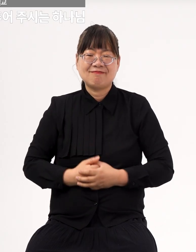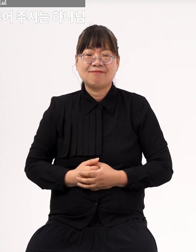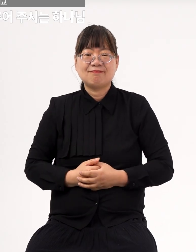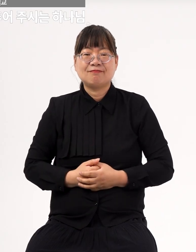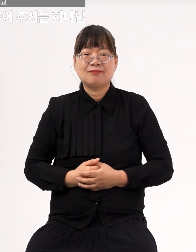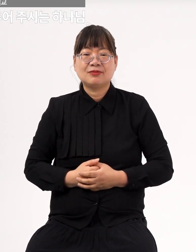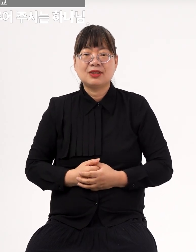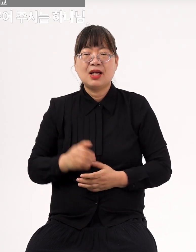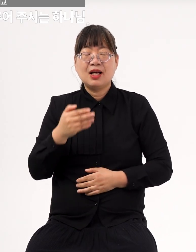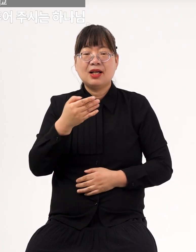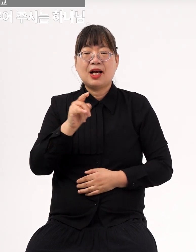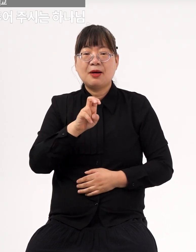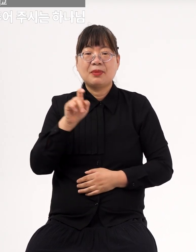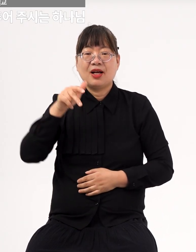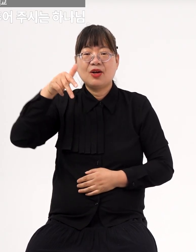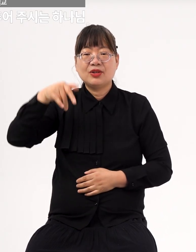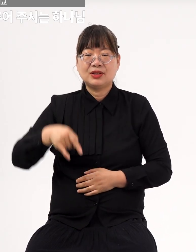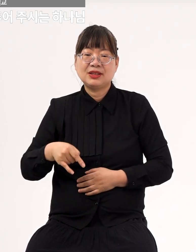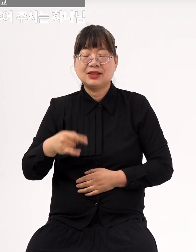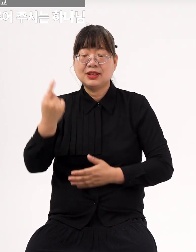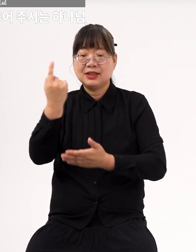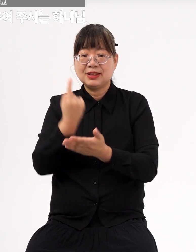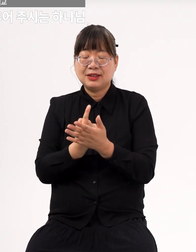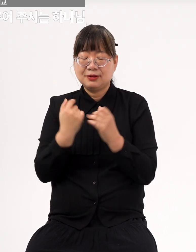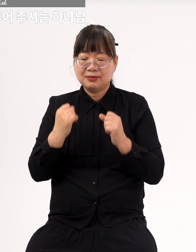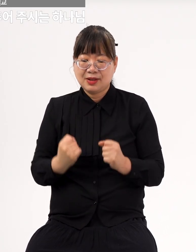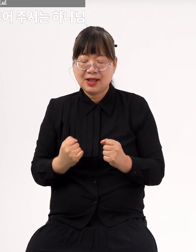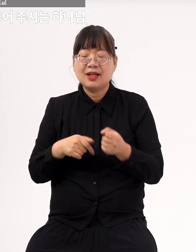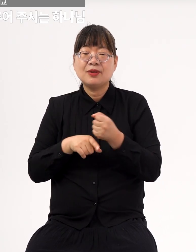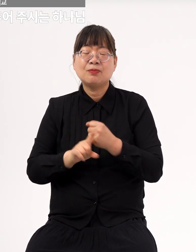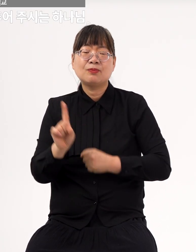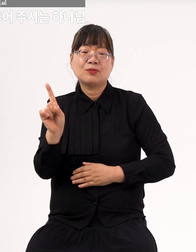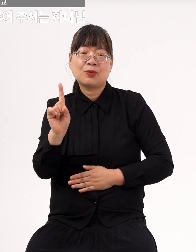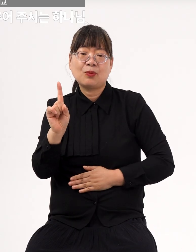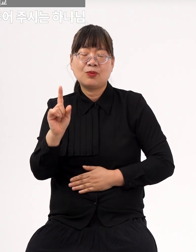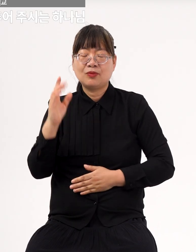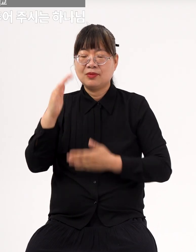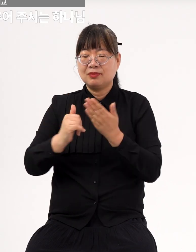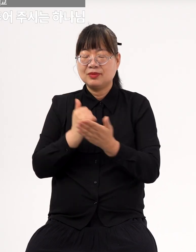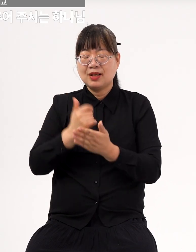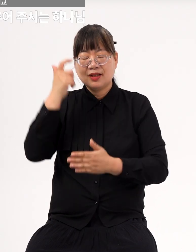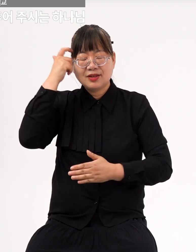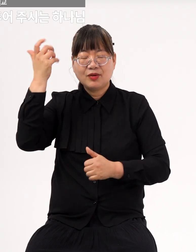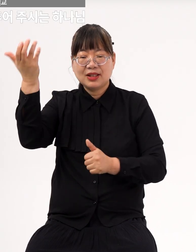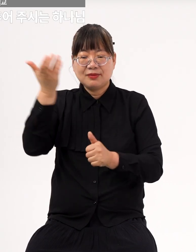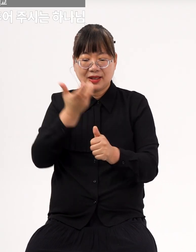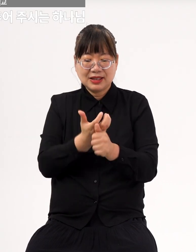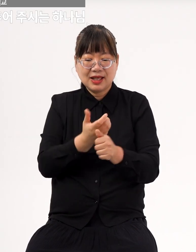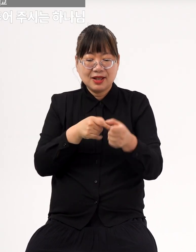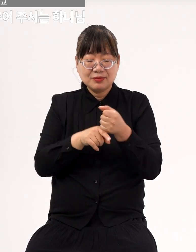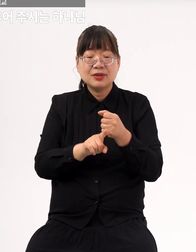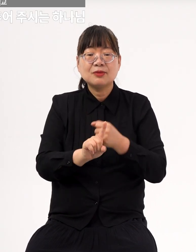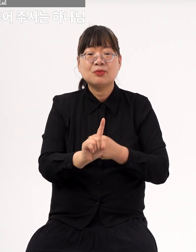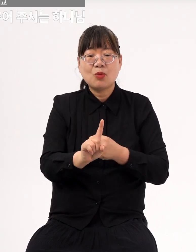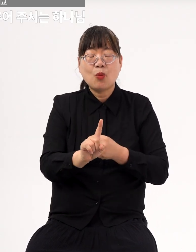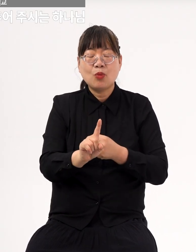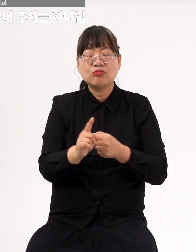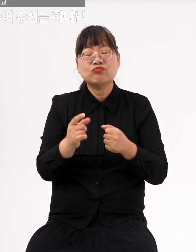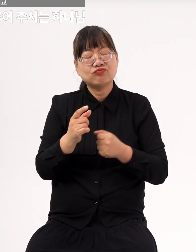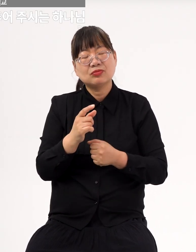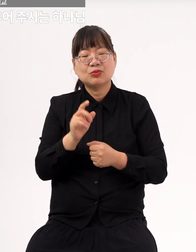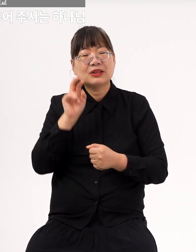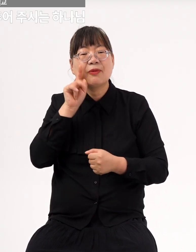이 라바시 임하다라는 말은 여호와의 영이 임했다라는 말이 뭐 틀렸다는 말은